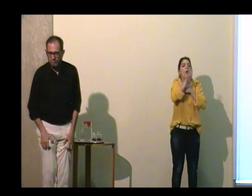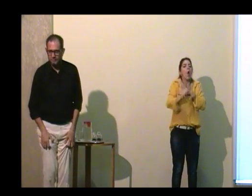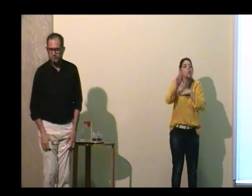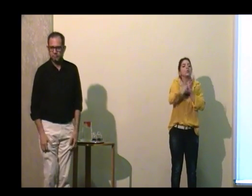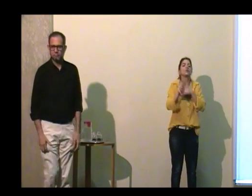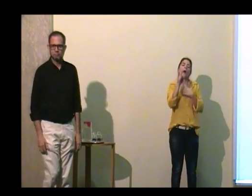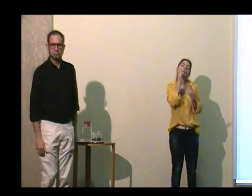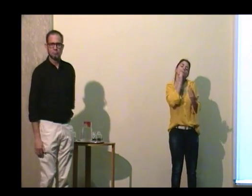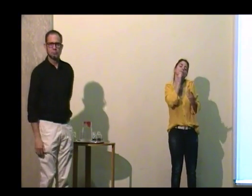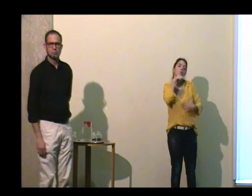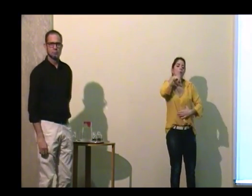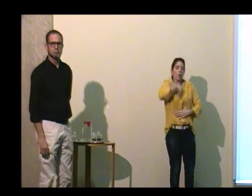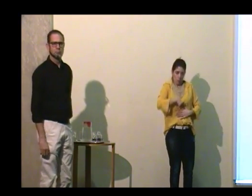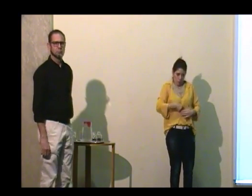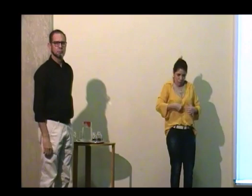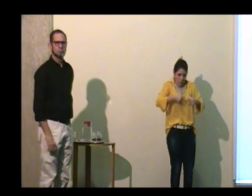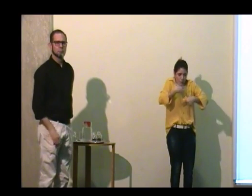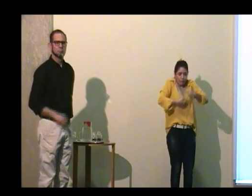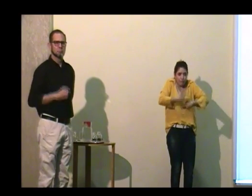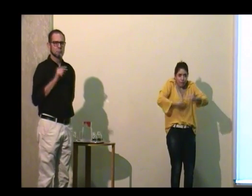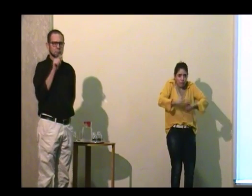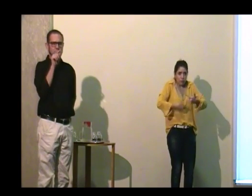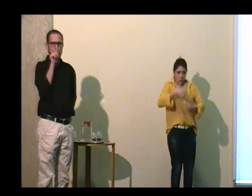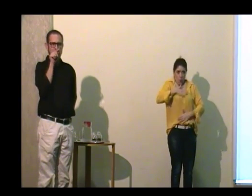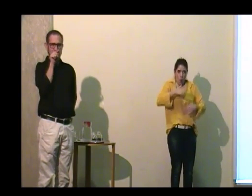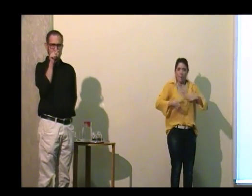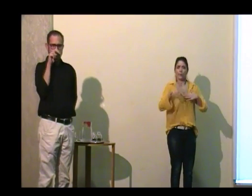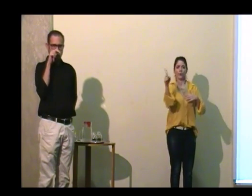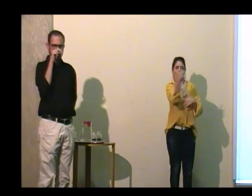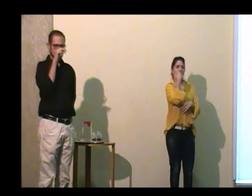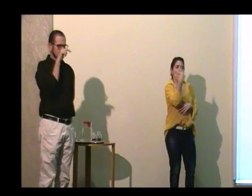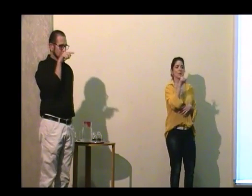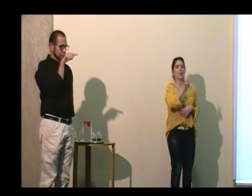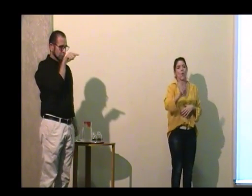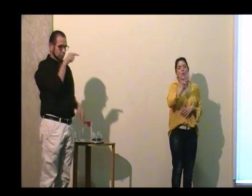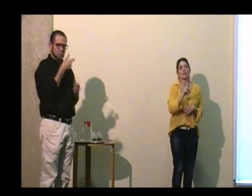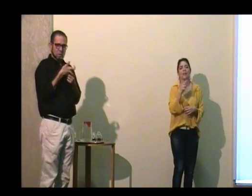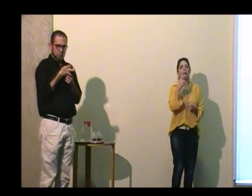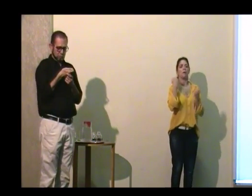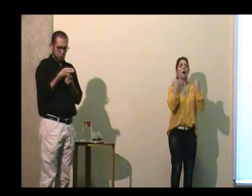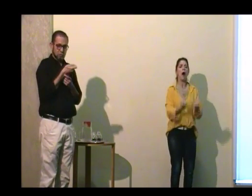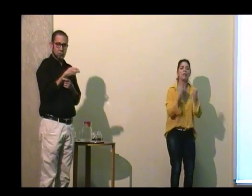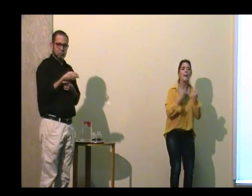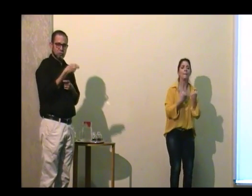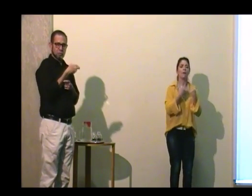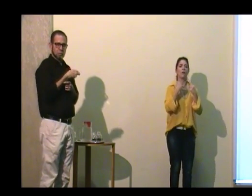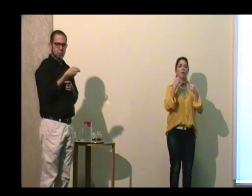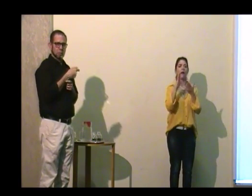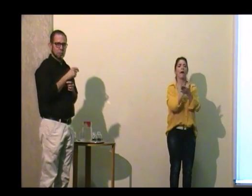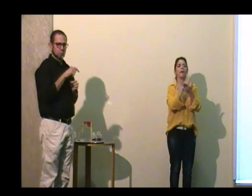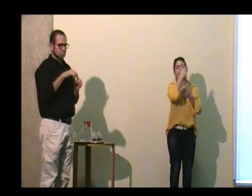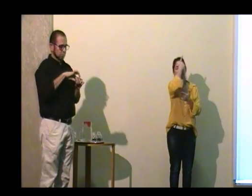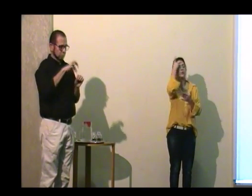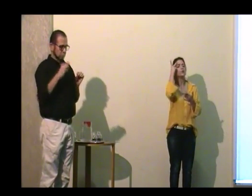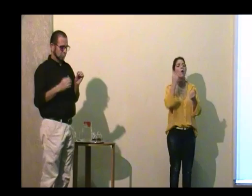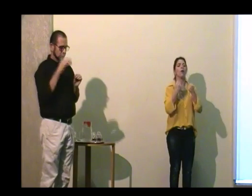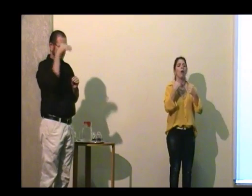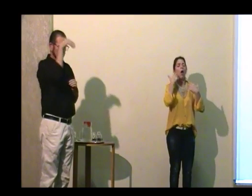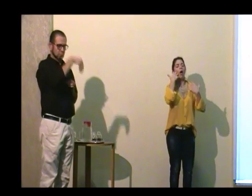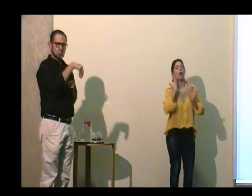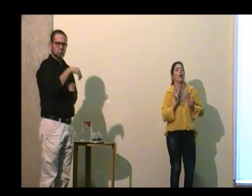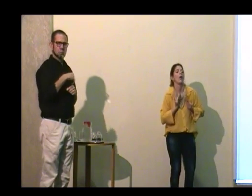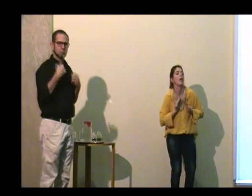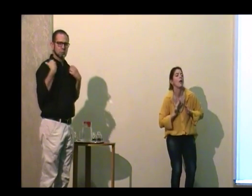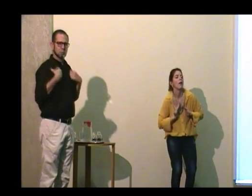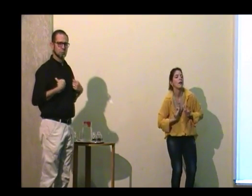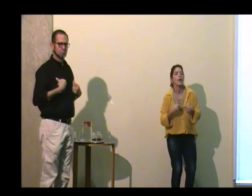é uma substância fabricada para nos ajudar, para o nosso corpo poder trabalhar direito. A gente